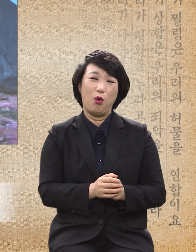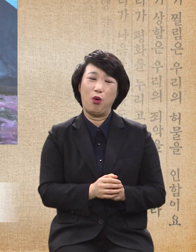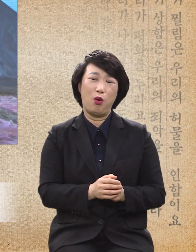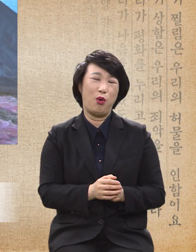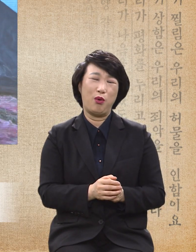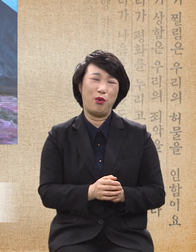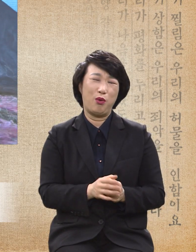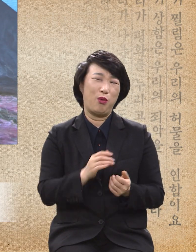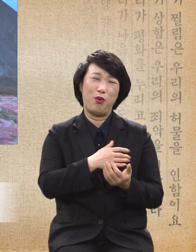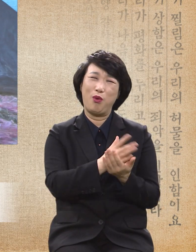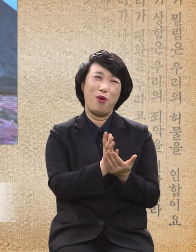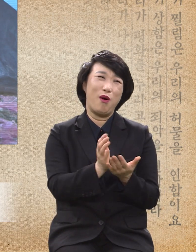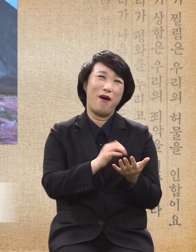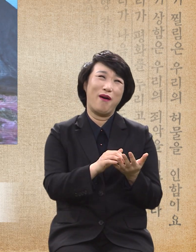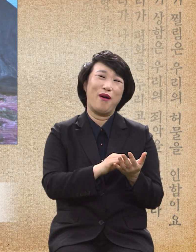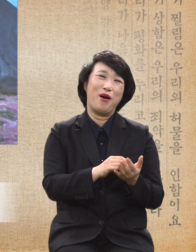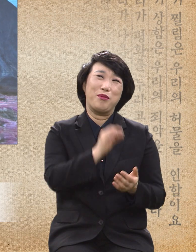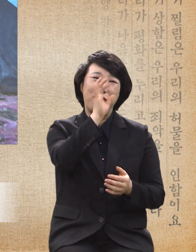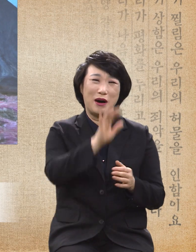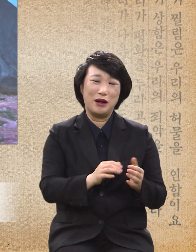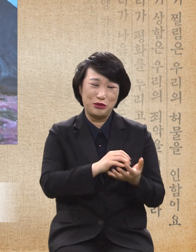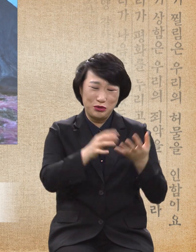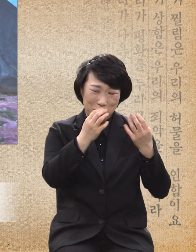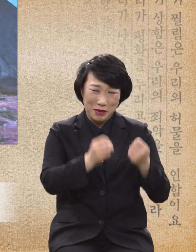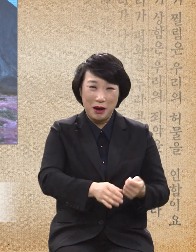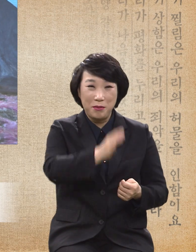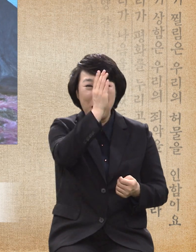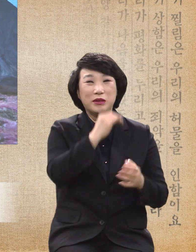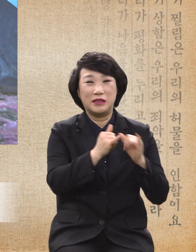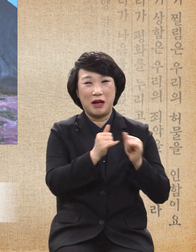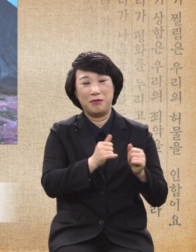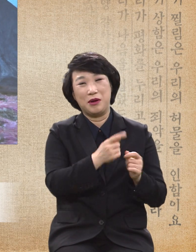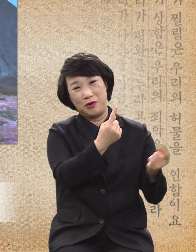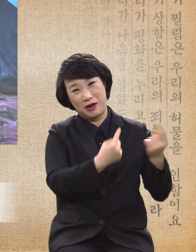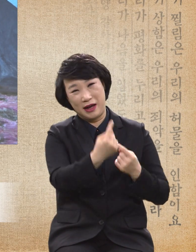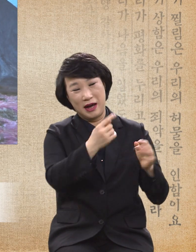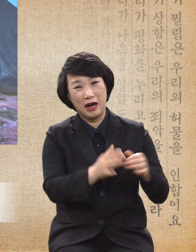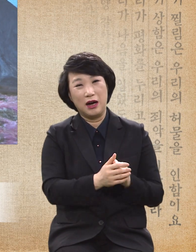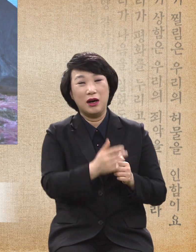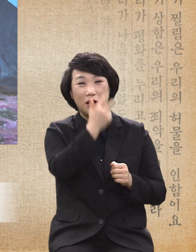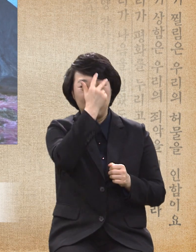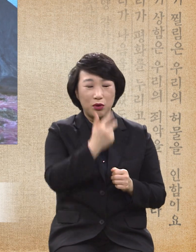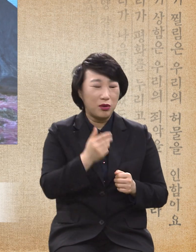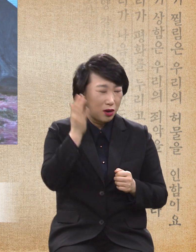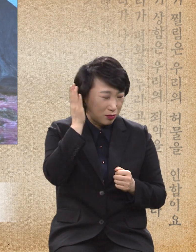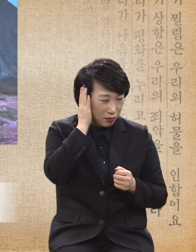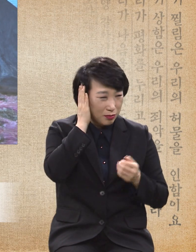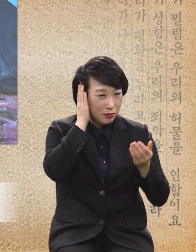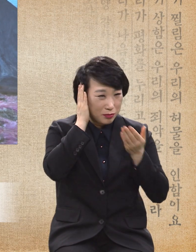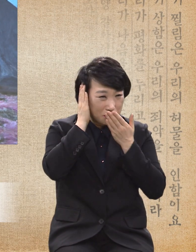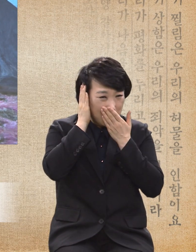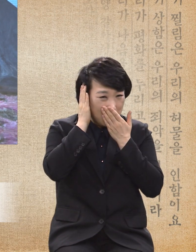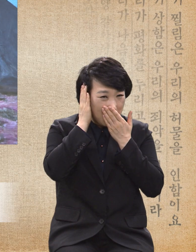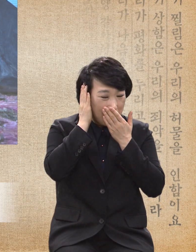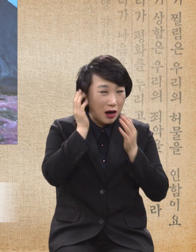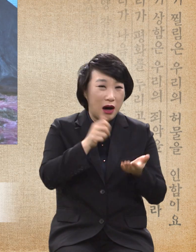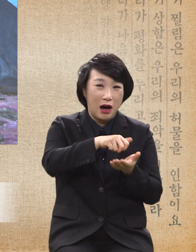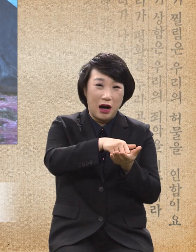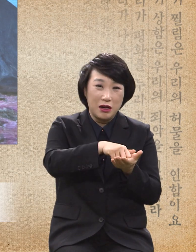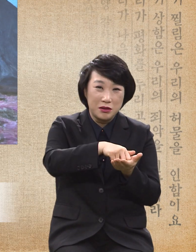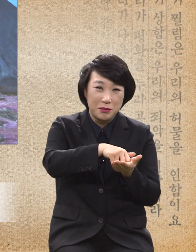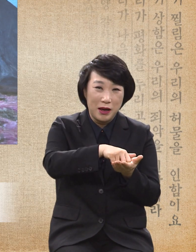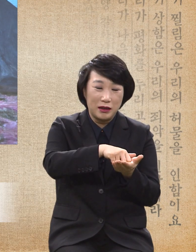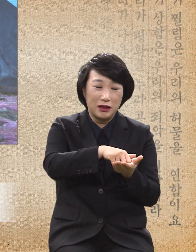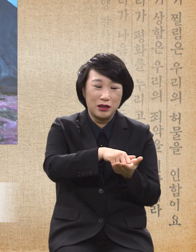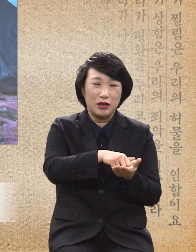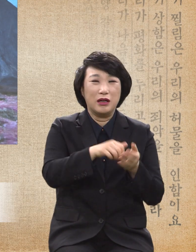사람이 측량할 수 없는 환자들, 소경, 기모거리, 벙어리,